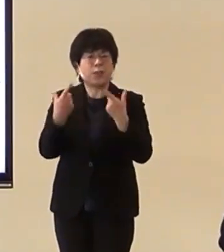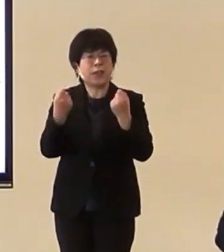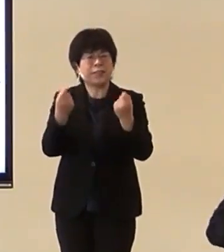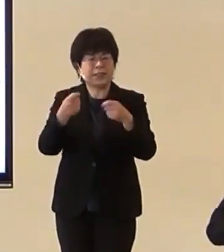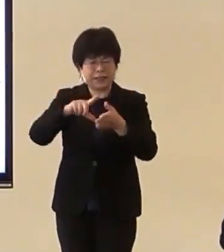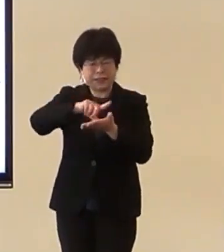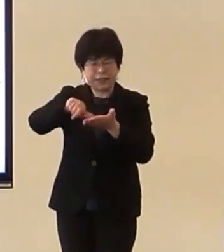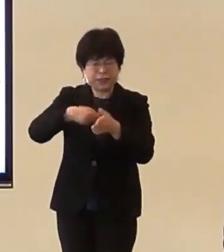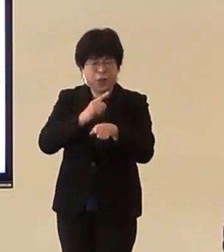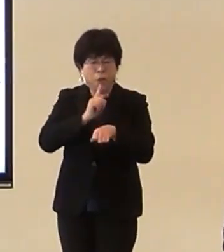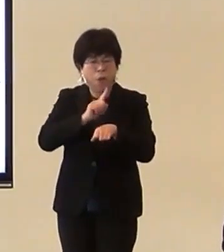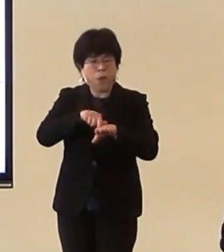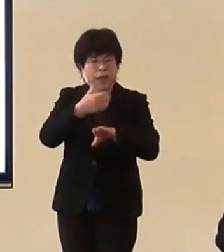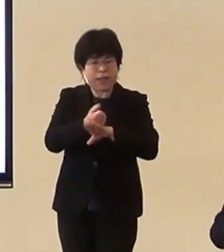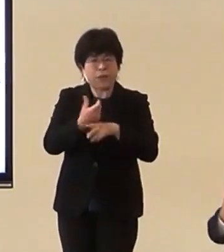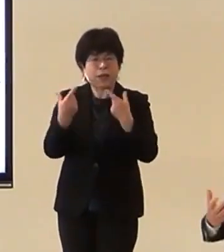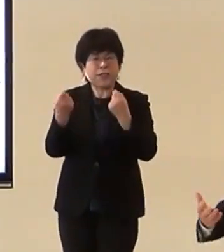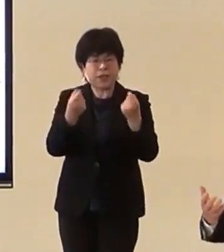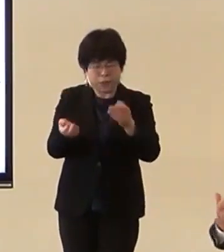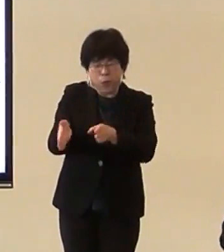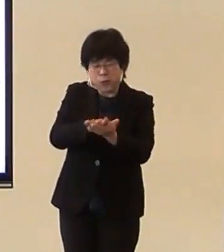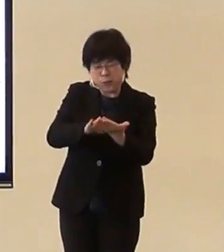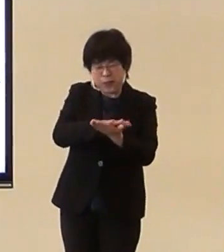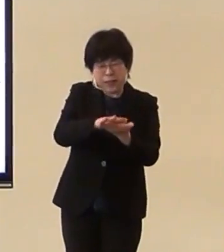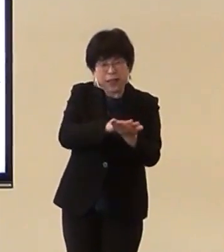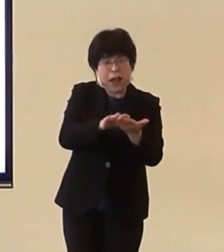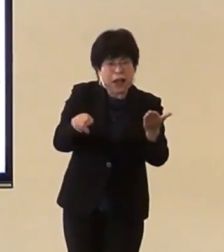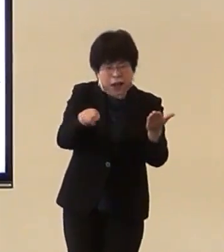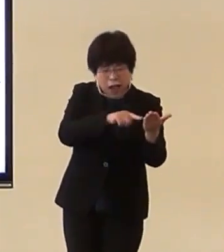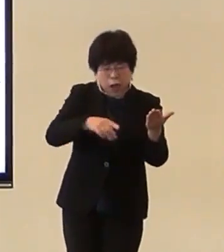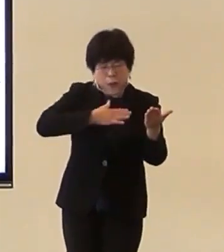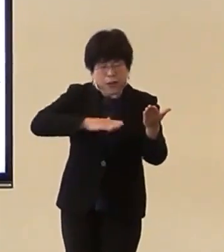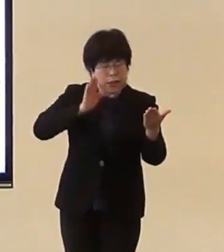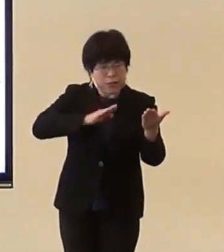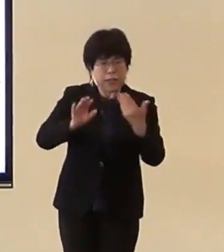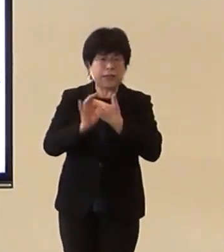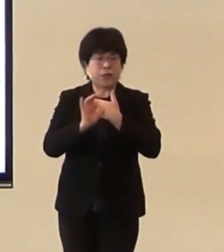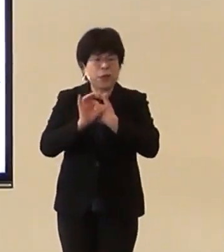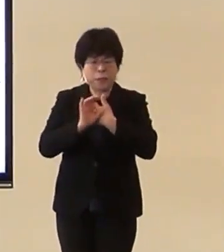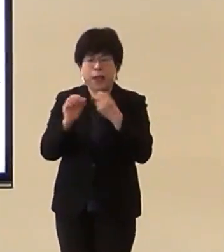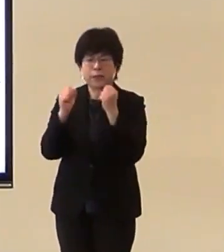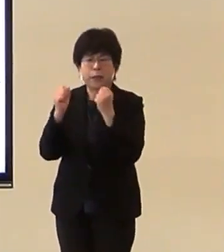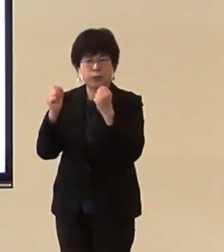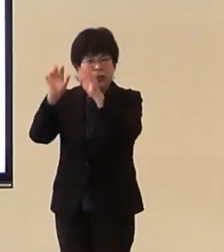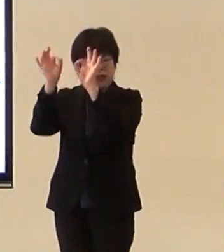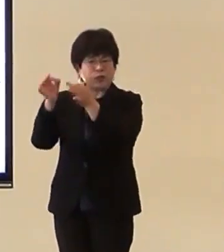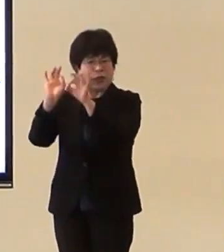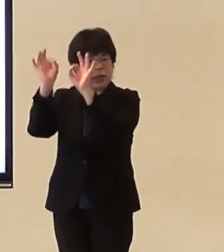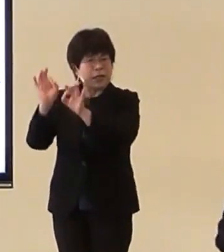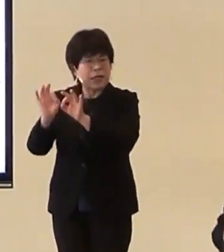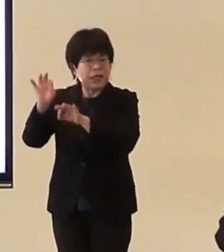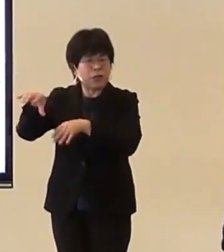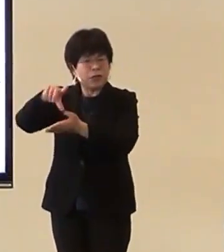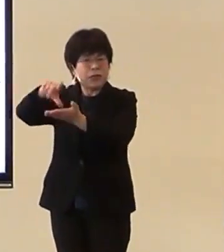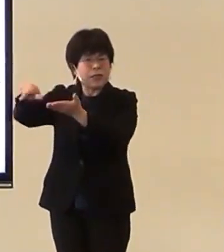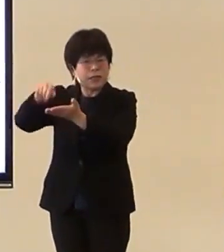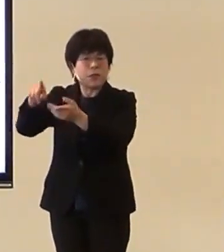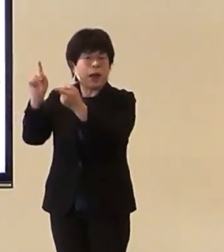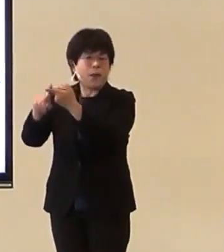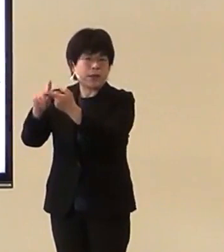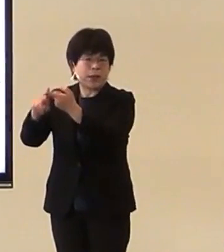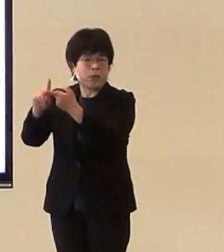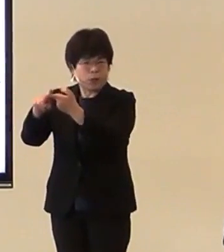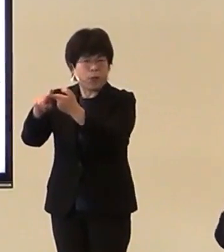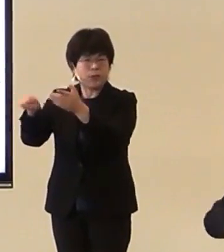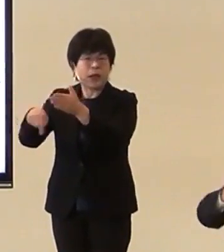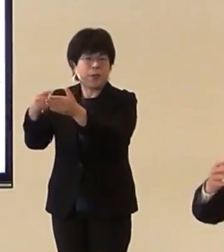から、でも方言もやりながら、そしてその独特な雪国だったら雪国の問題もあるわけですよ。で先ほど甲府市モデルって言い